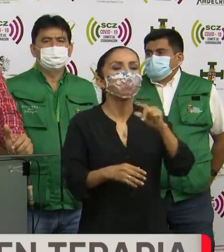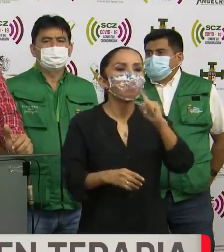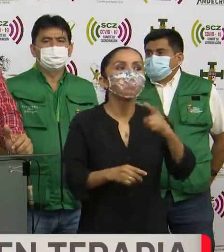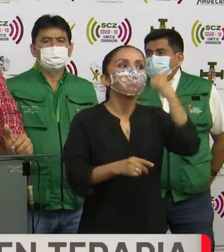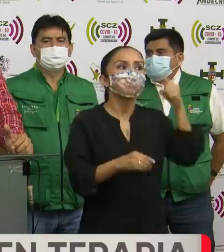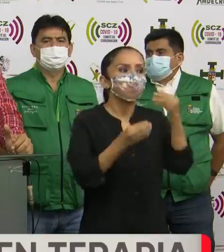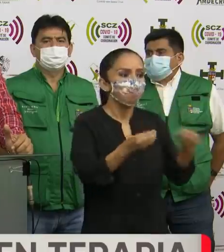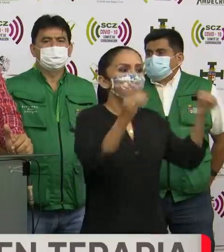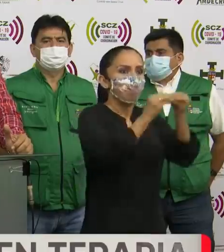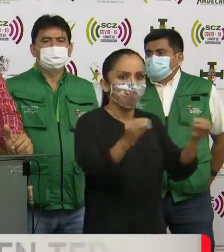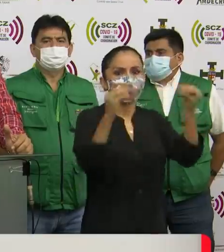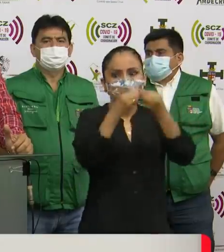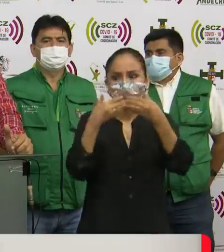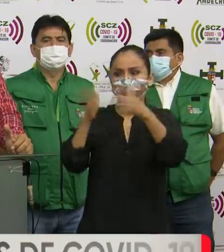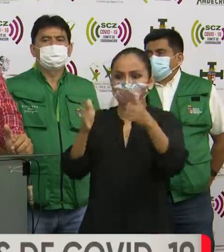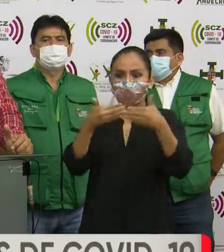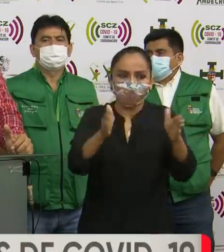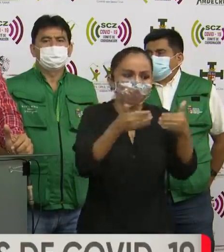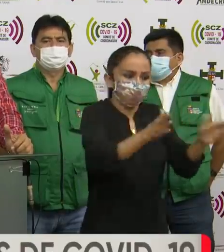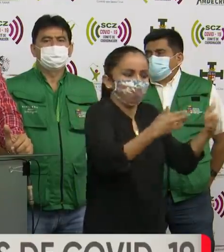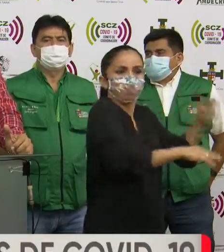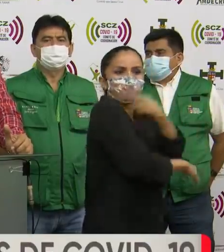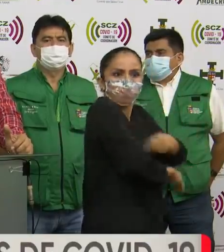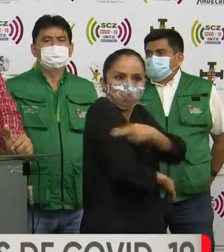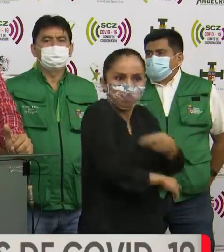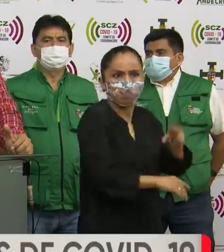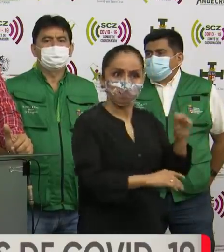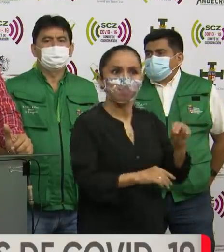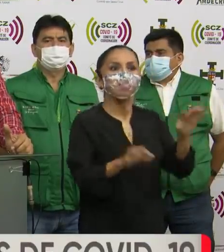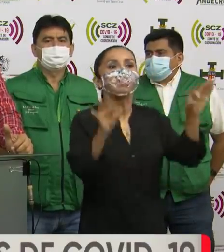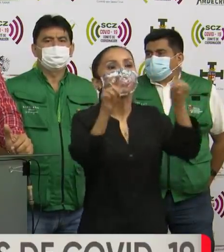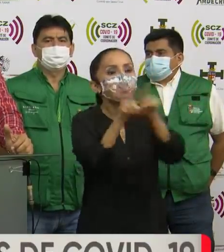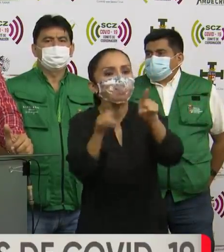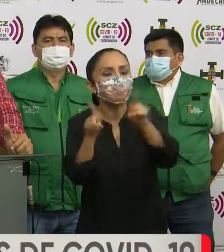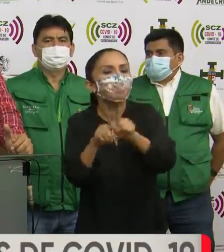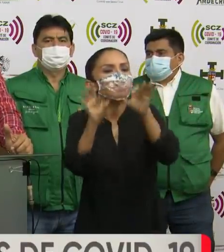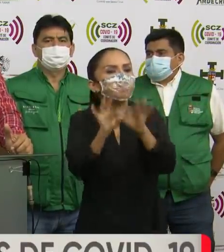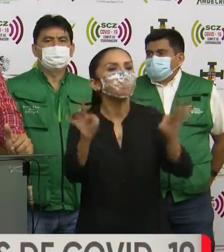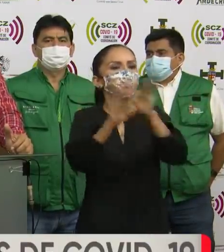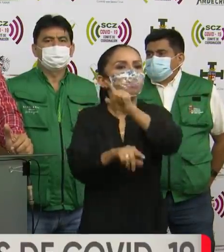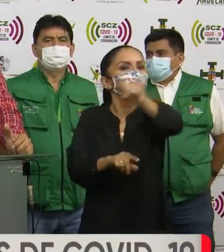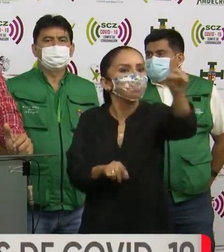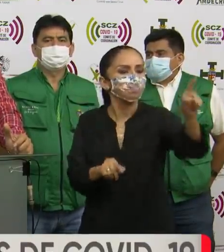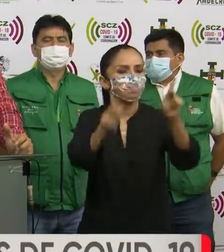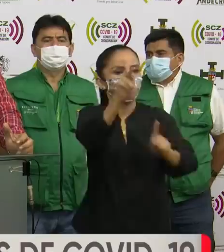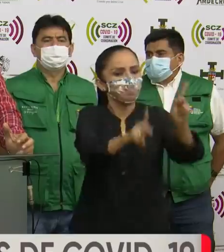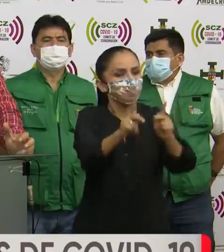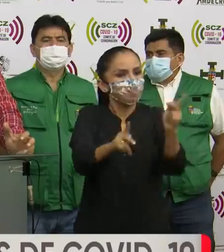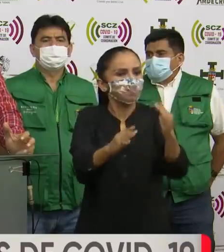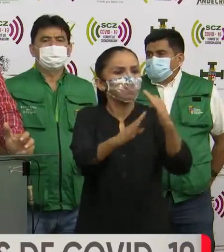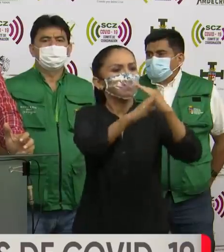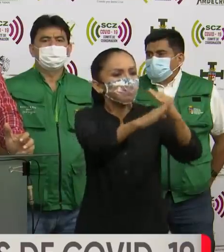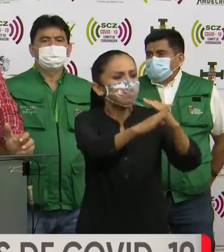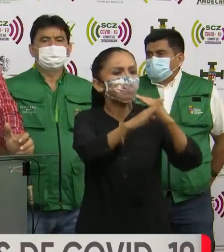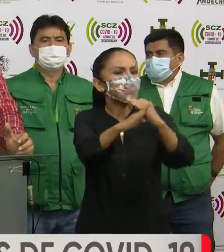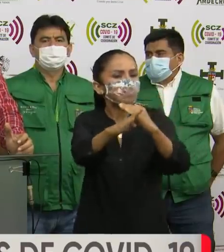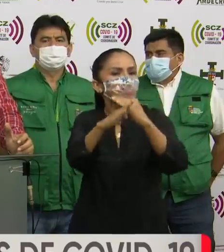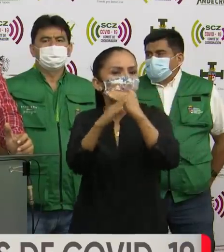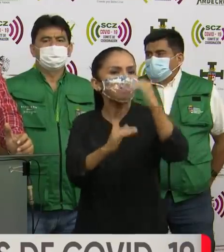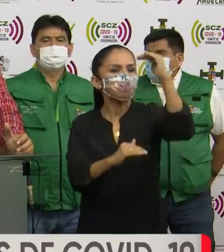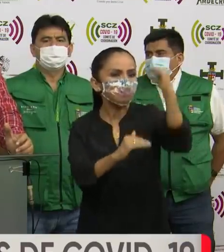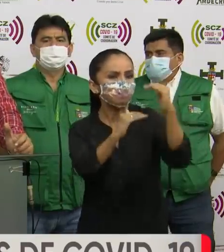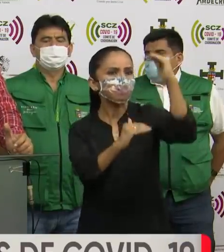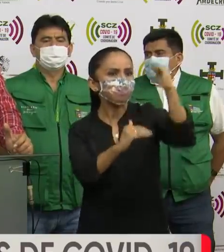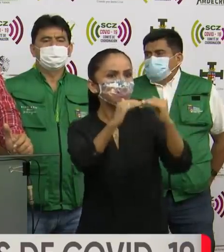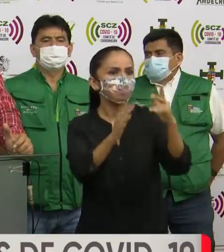pensar solamente en la capacidad hospitalaria, sino en la capacidad de contención para disminuir y que ojalá no ocupemos esa cantidad de